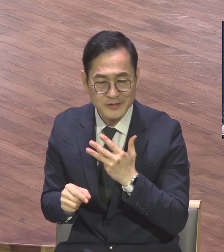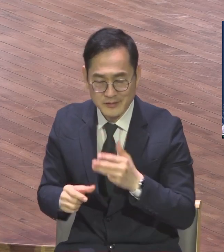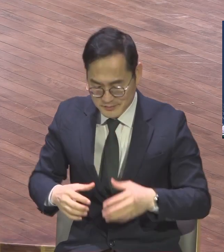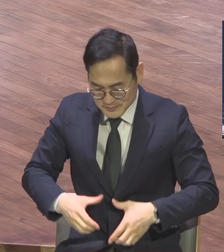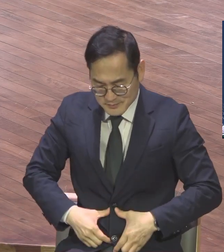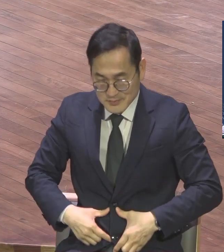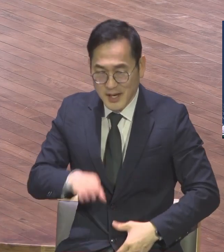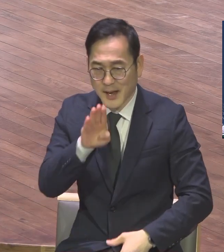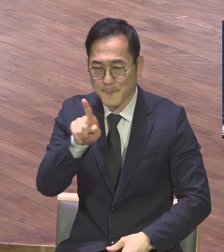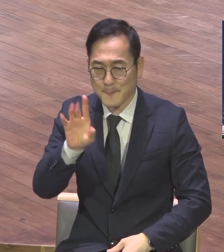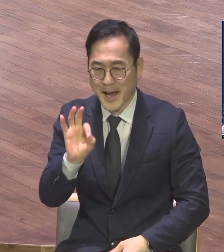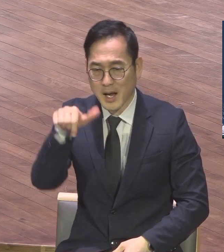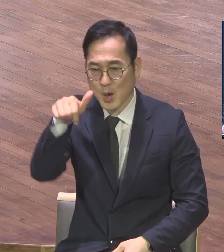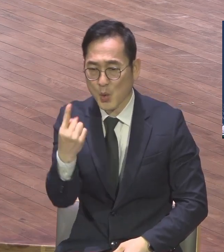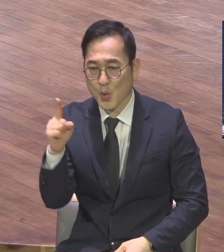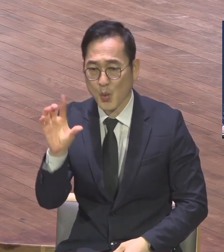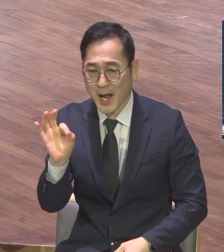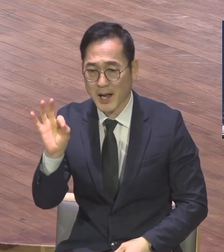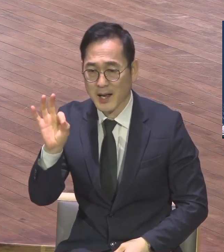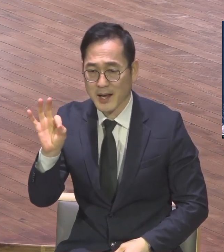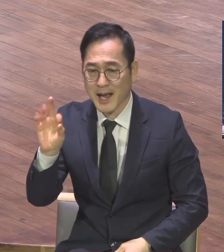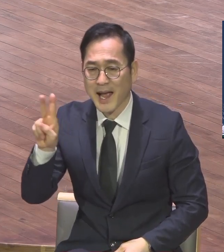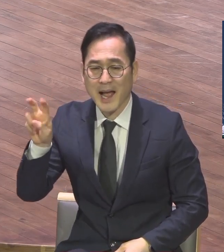방광암 수술을 받았습니다.